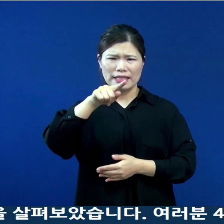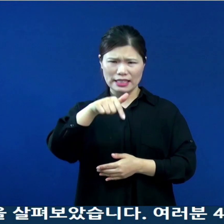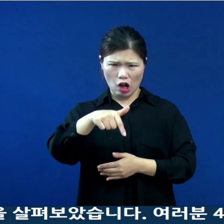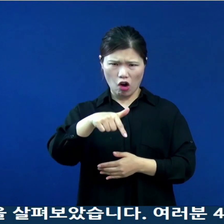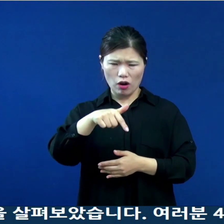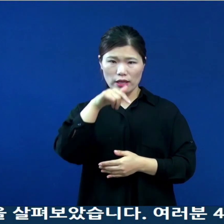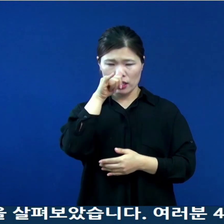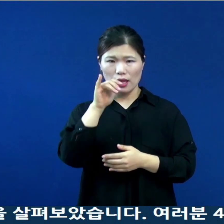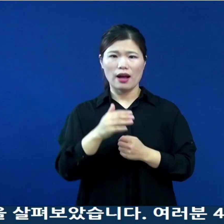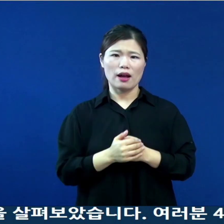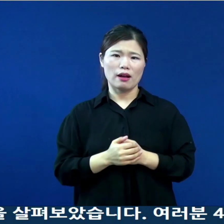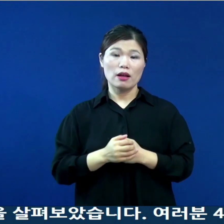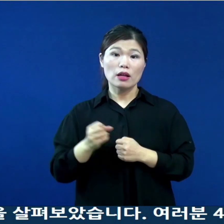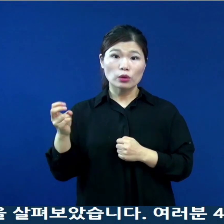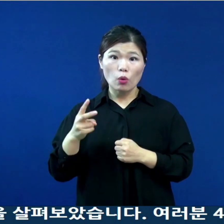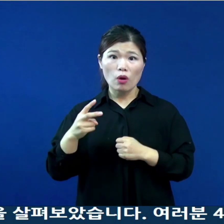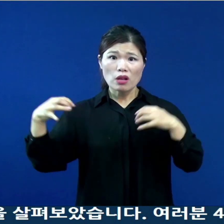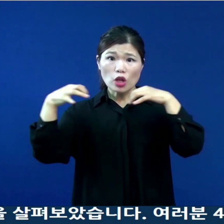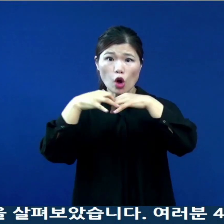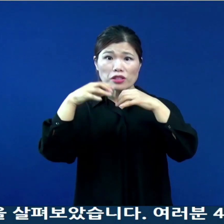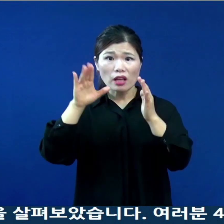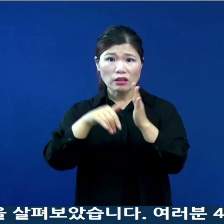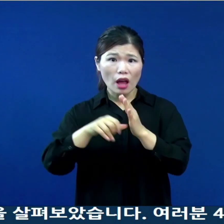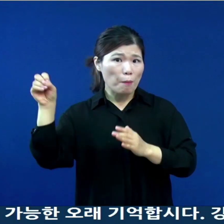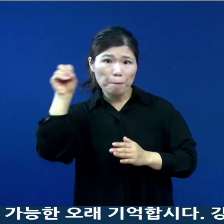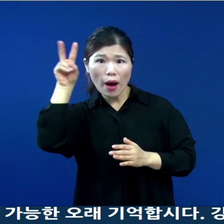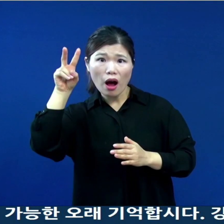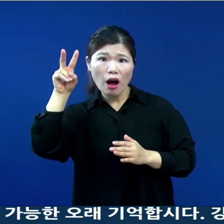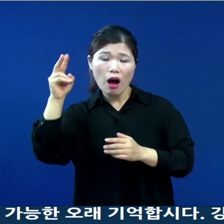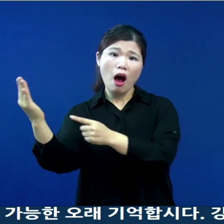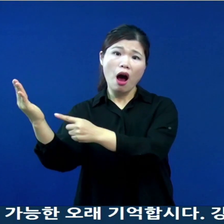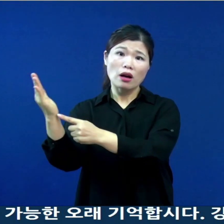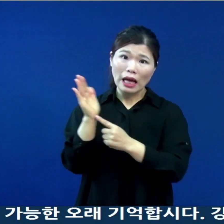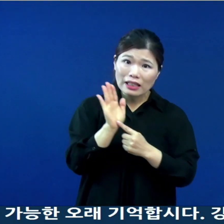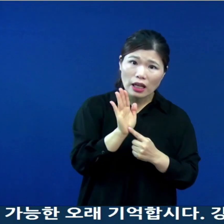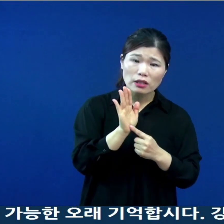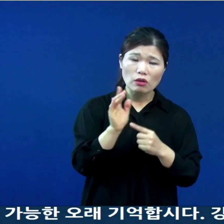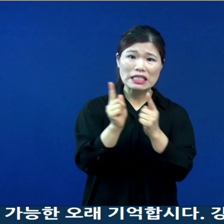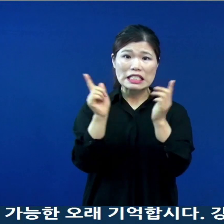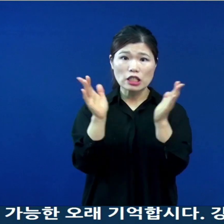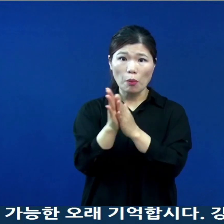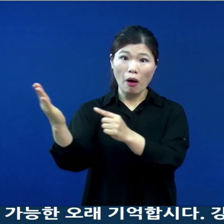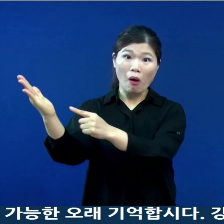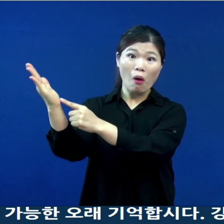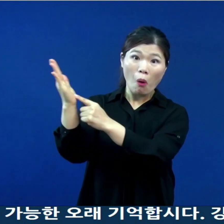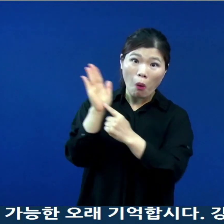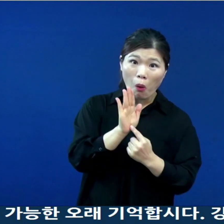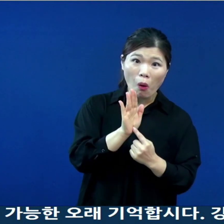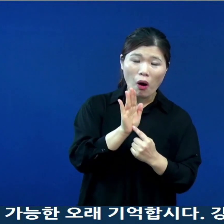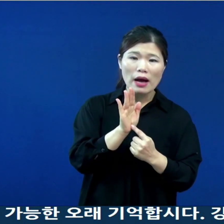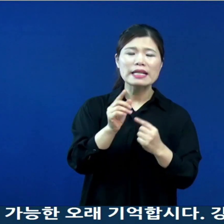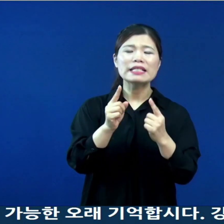전쟁할 때 갑자기 나타나서 직접 나타나셔서 친히